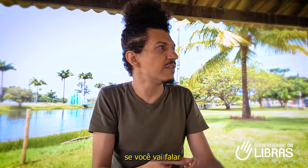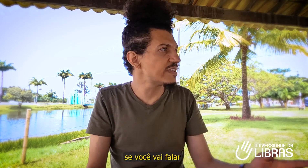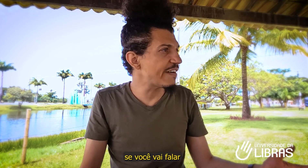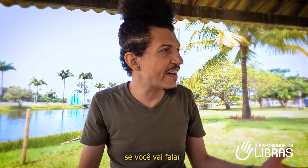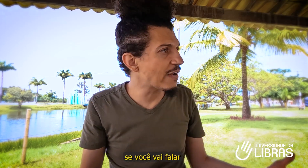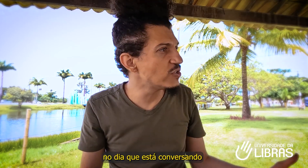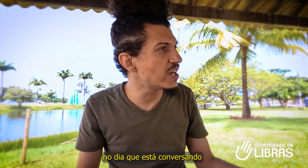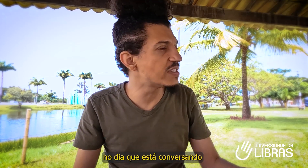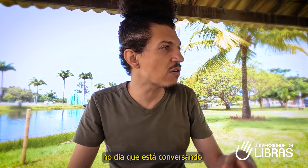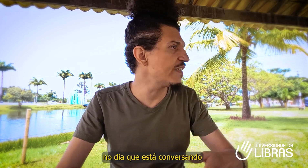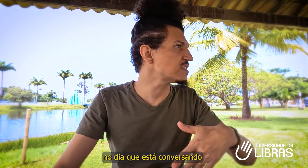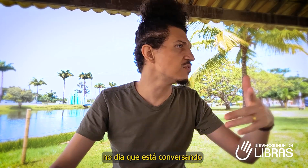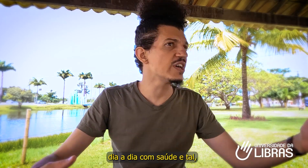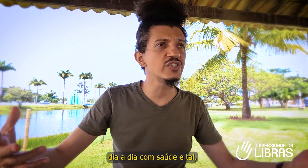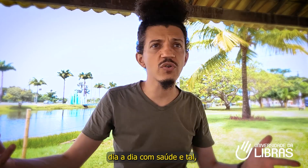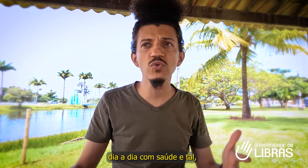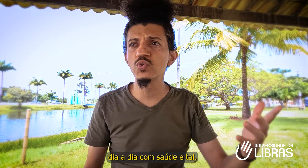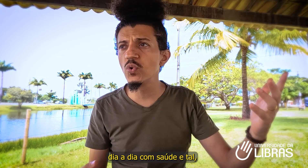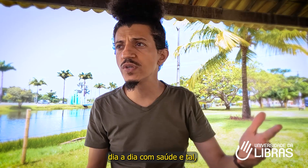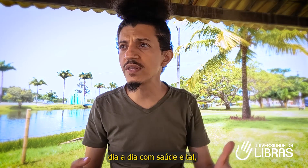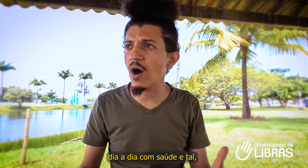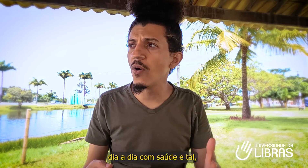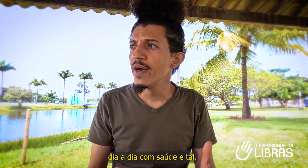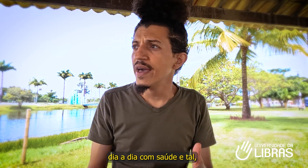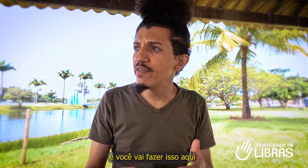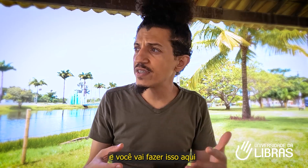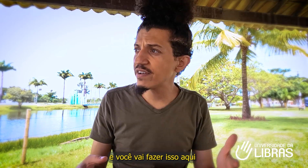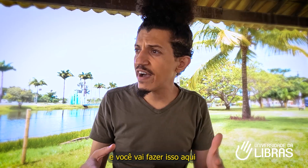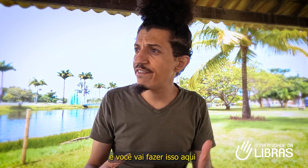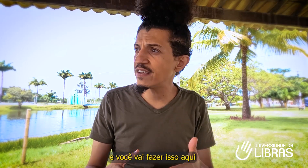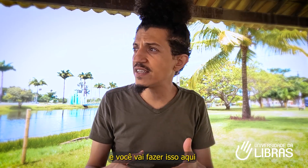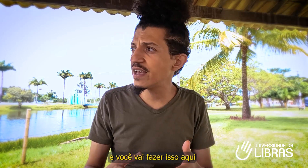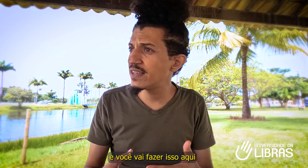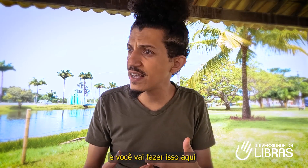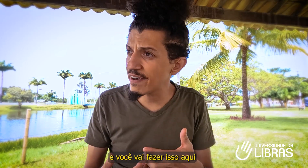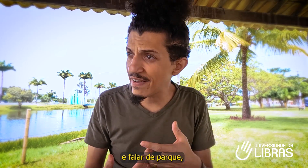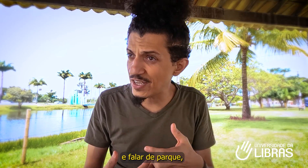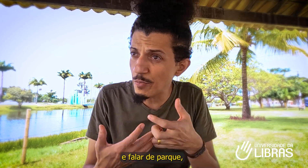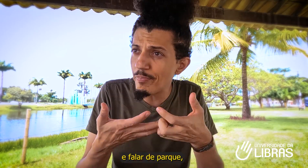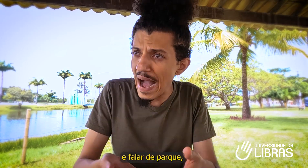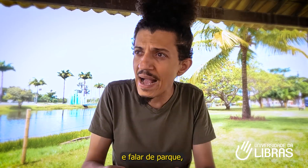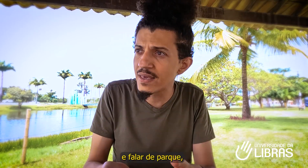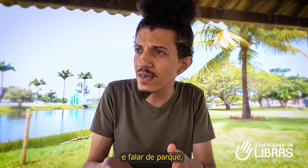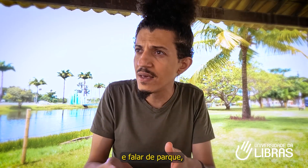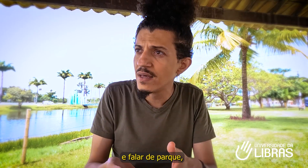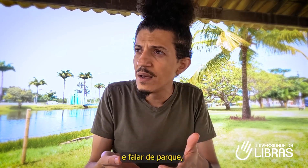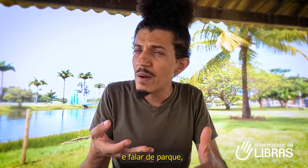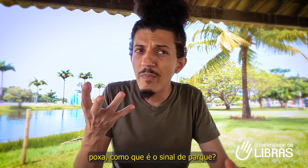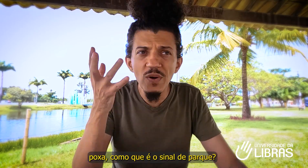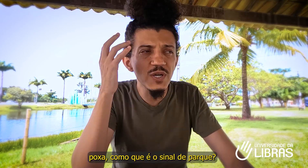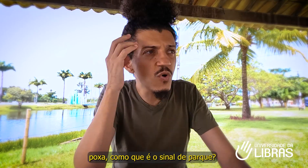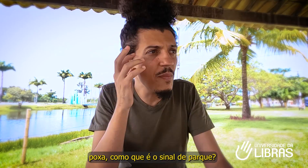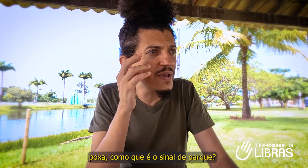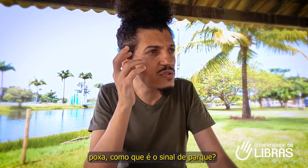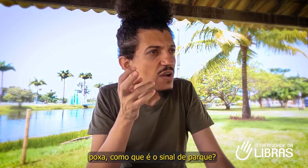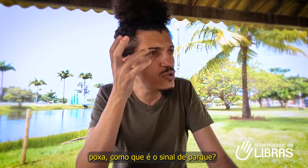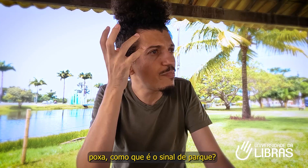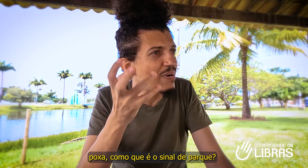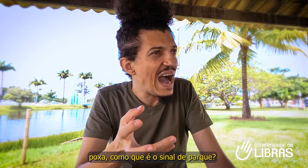você vai falar no dia, está conversando no dia a dia com surdos e tal, e você vai fazer, você quer falar de parque, poxa, como que é o sinal de